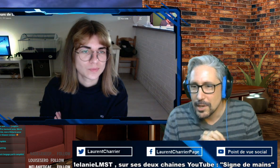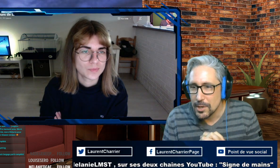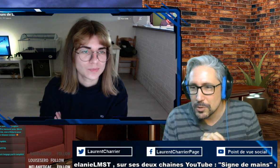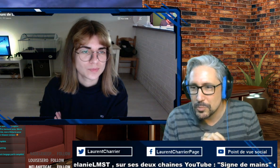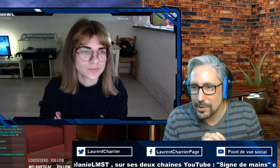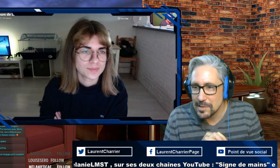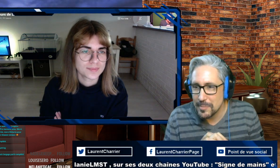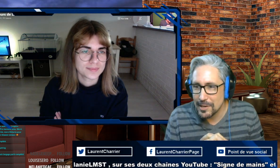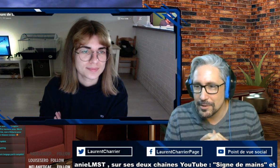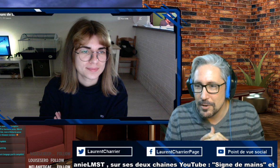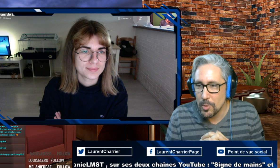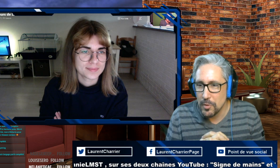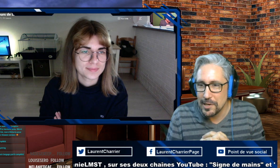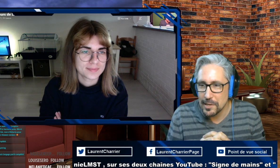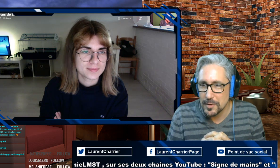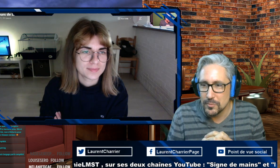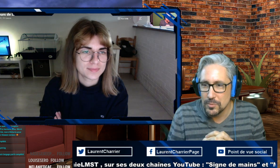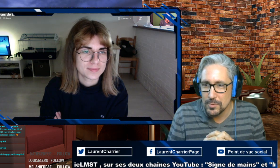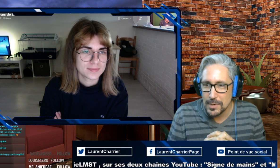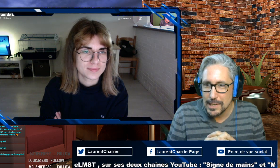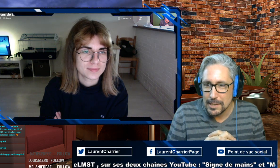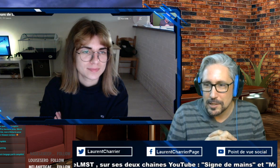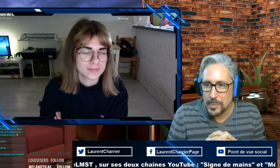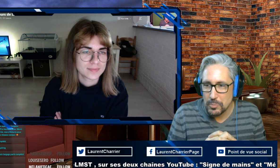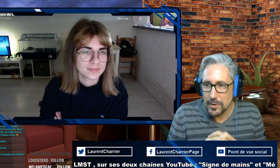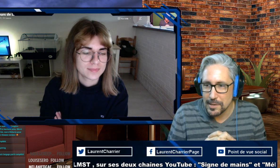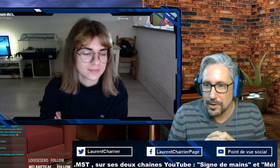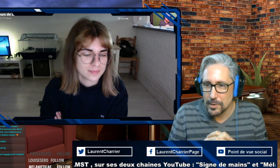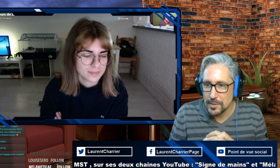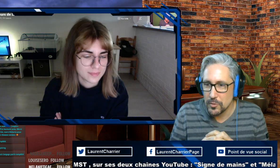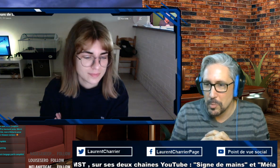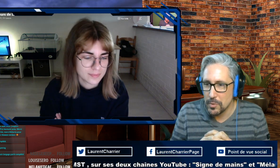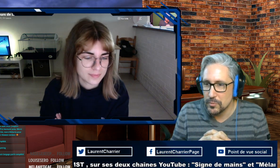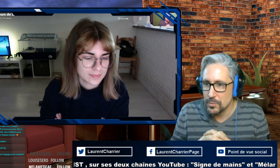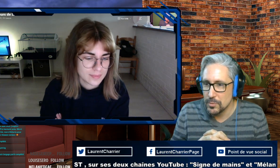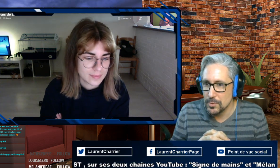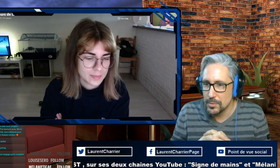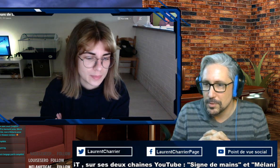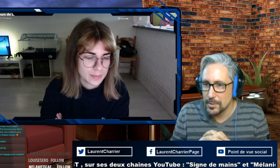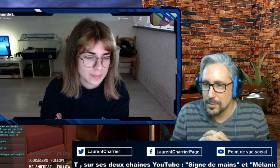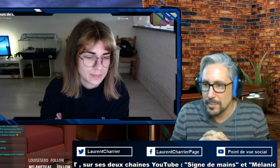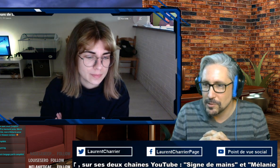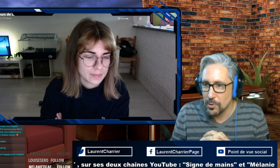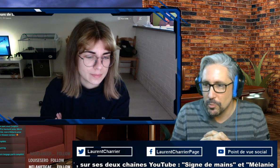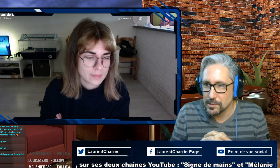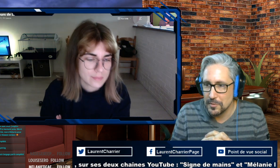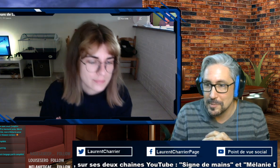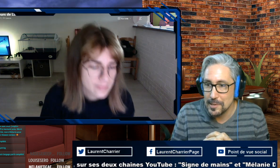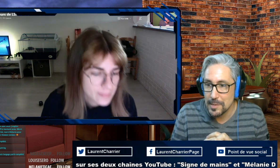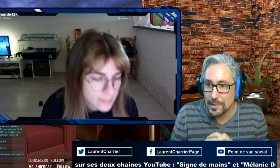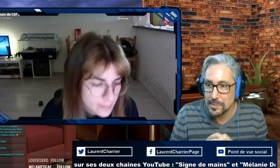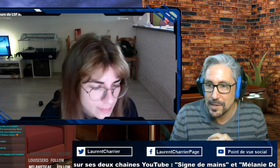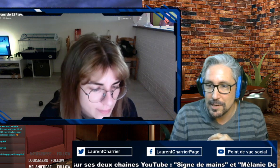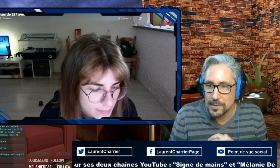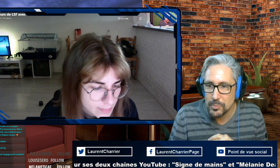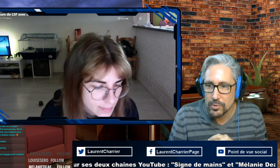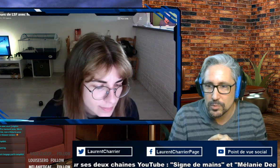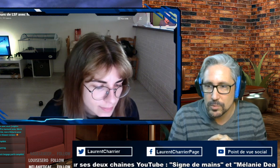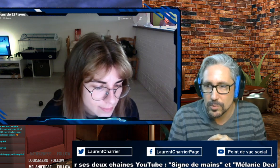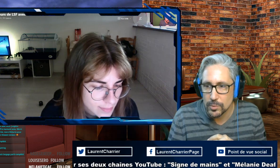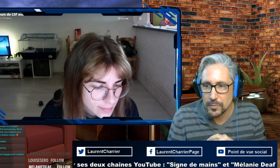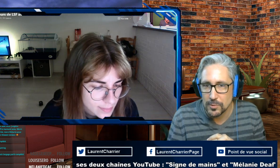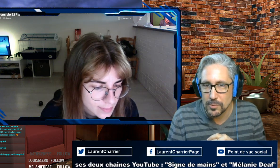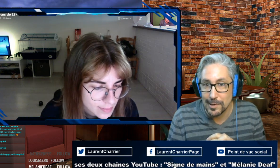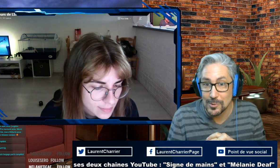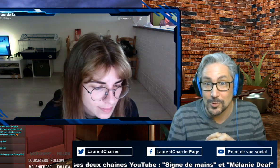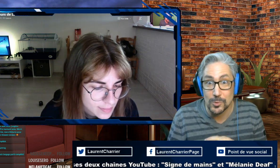alors, je ne peux rester malgré une énorme envie d'être avec vous. J'espère pouvoir garder la rediff. Le moment venu. Merci Laurent pour cette visibilité. Merci Mélanie pour tout